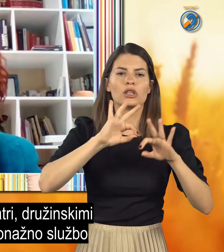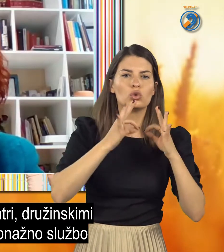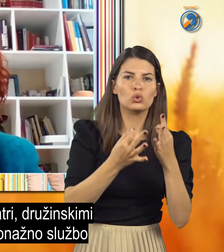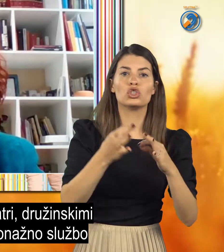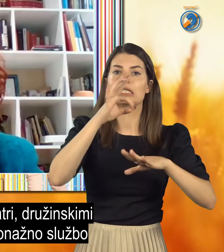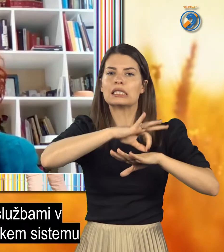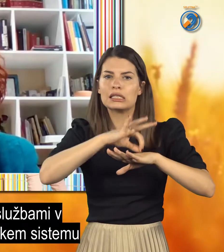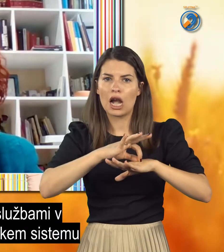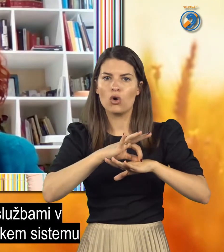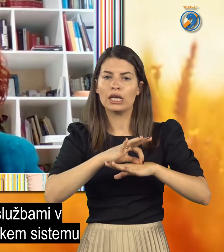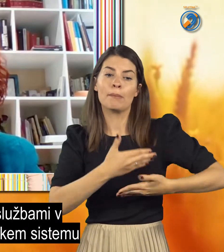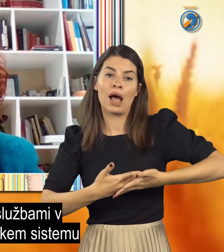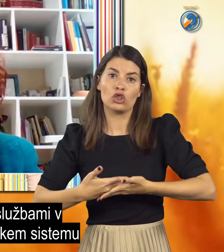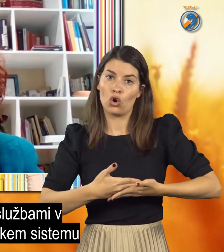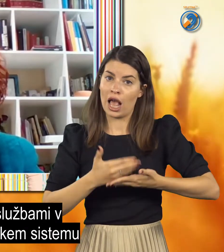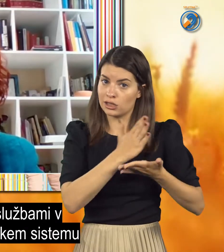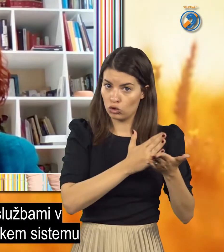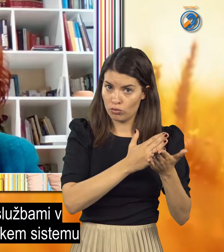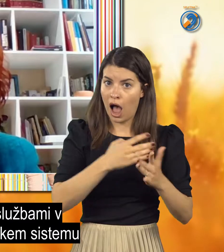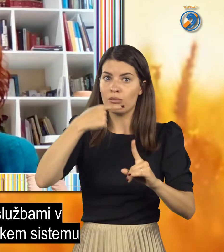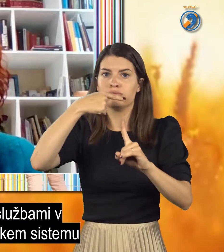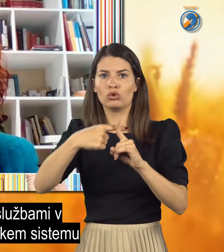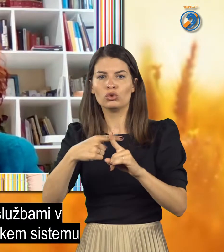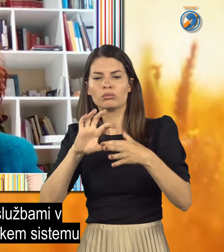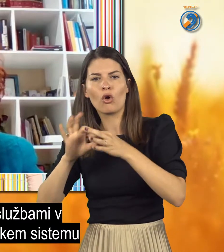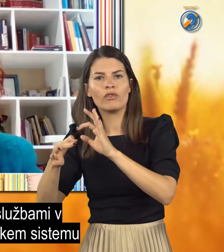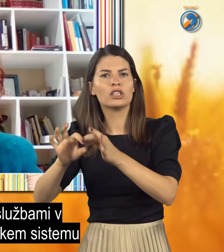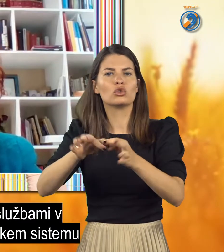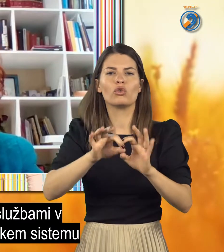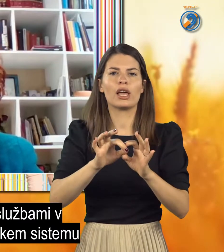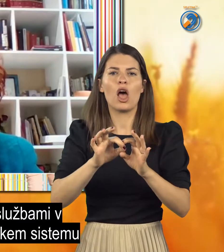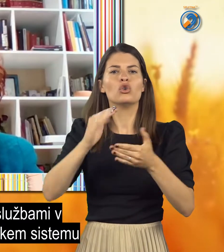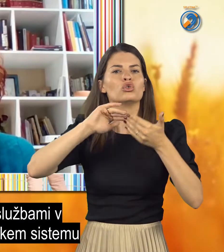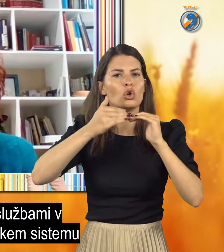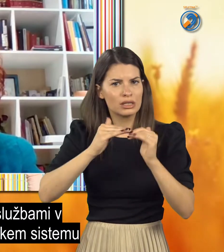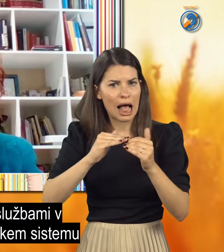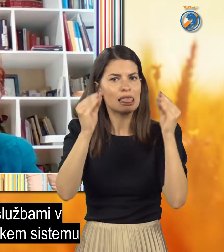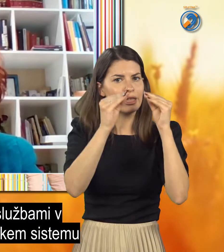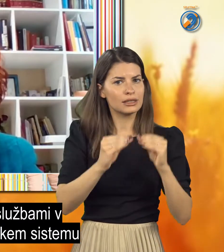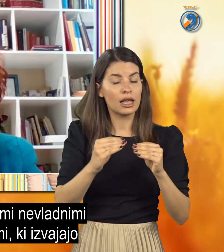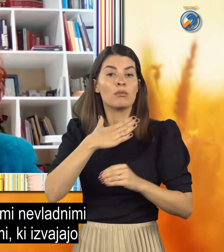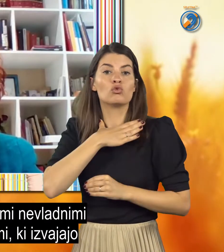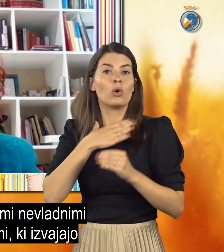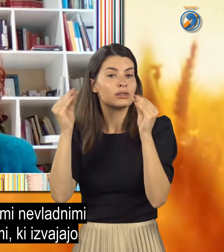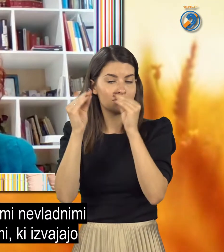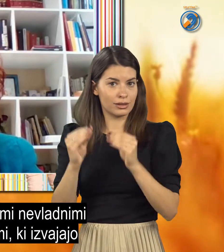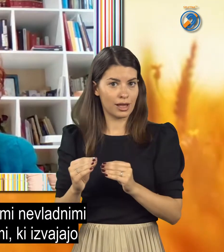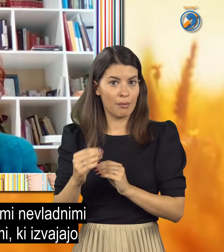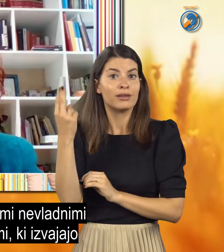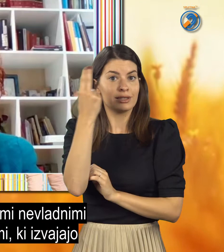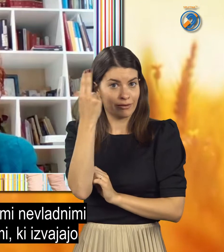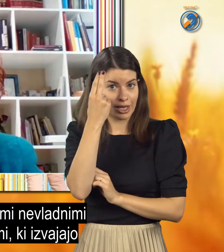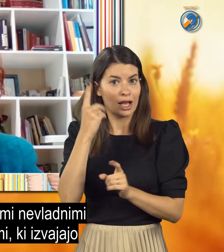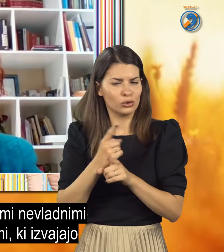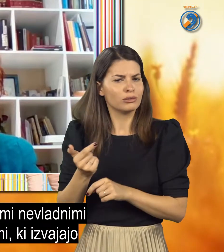patronažno službo, kot tudi službami v sociali in pa v šolskem sistemu in pa seveda tudi z